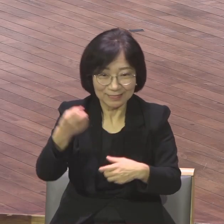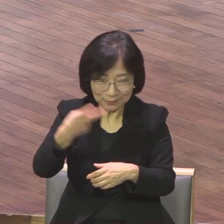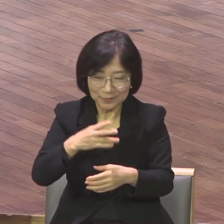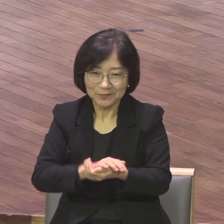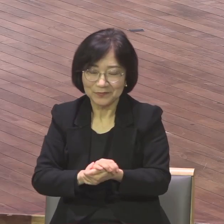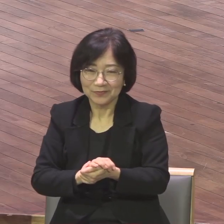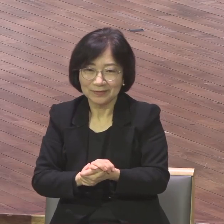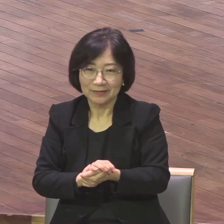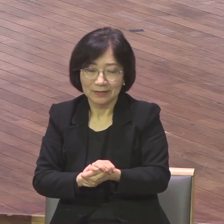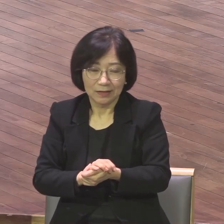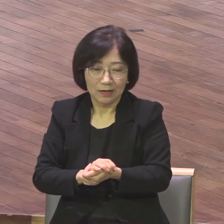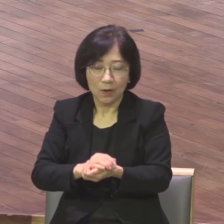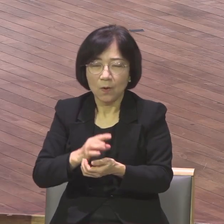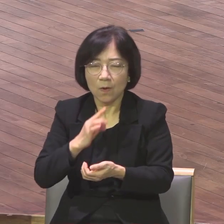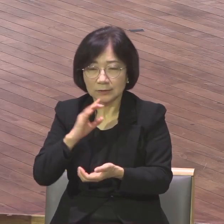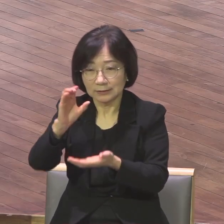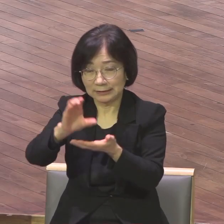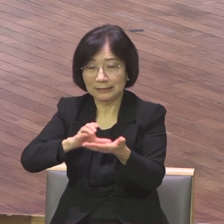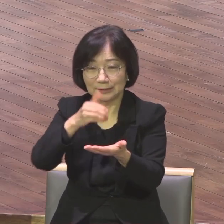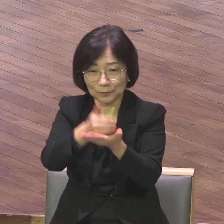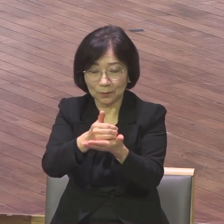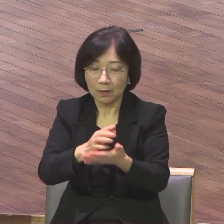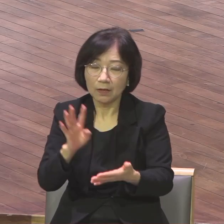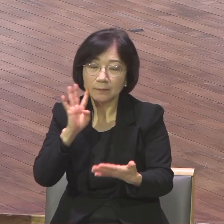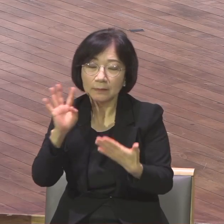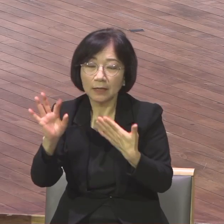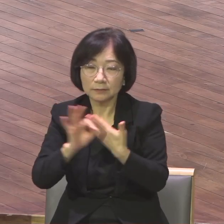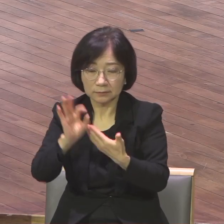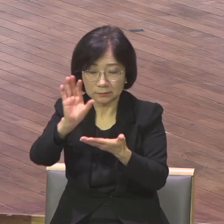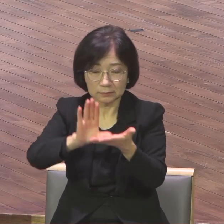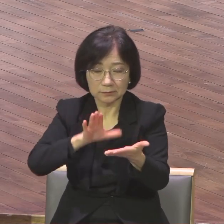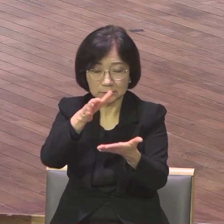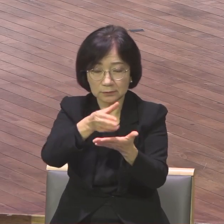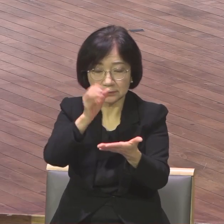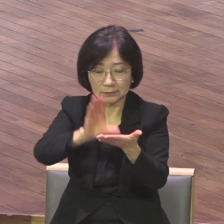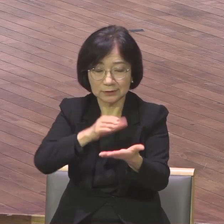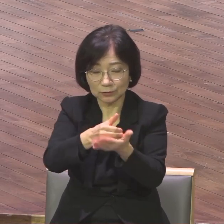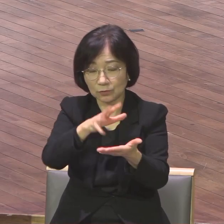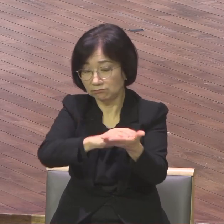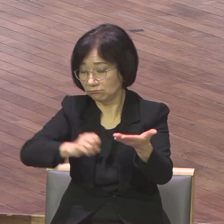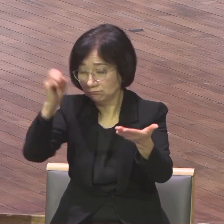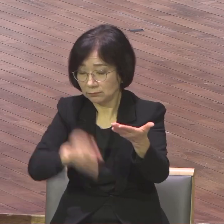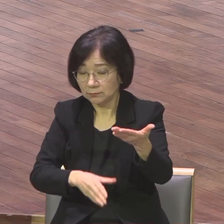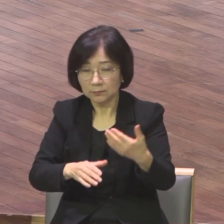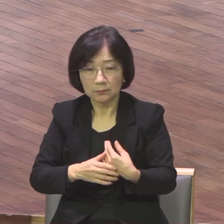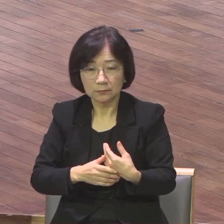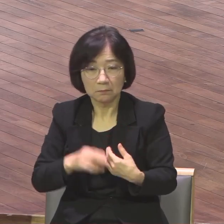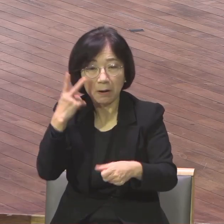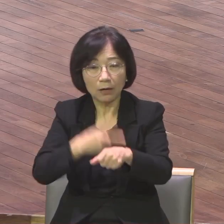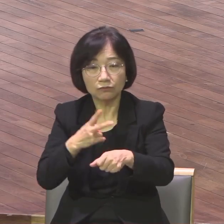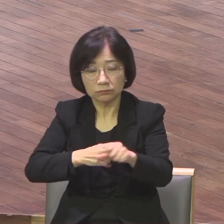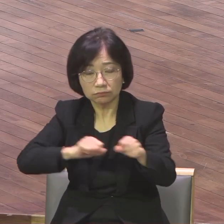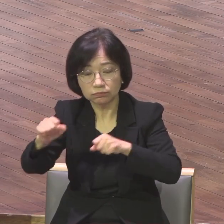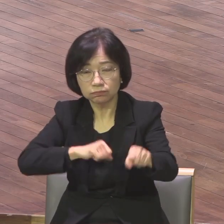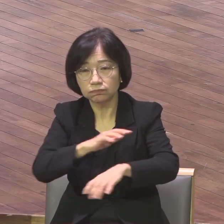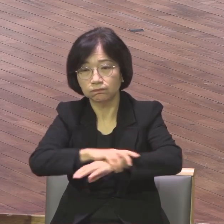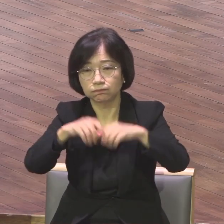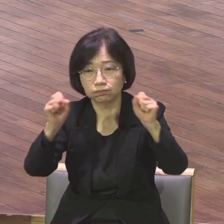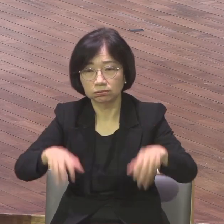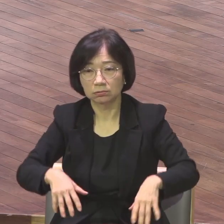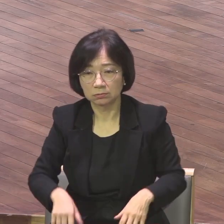없지요. 뭐 그리스도가 빠지면 사도 바울의 이 삶에는 아무 의미가 없고 남을 것도 없다 할